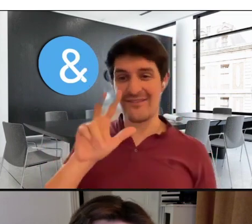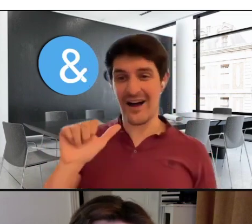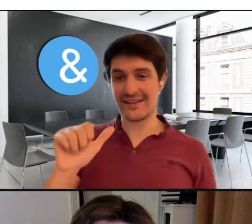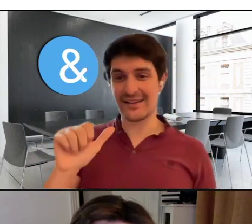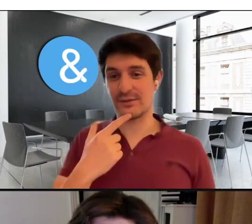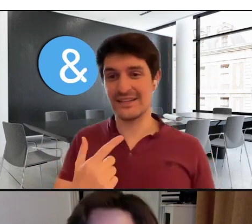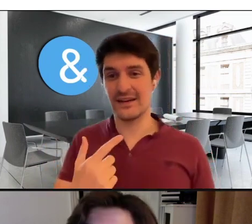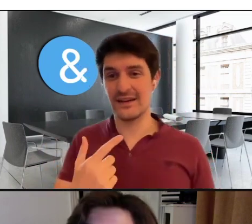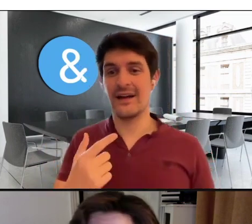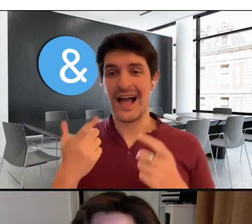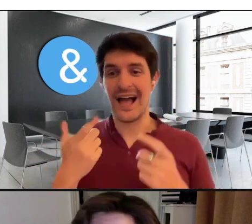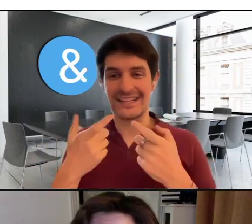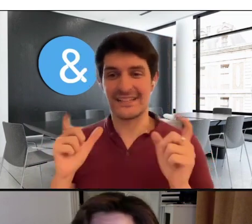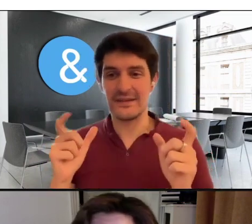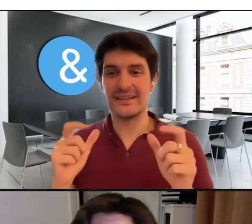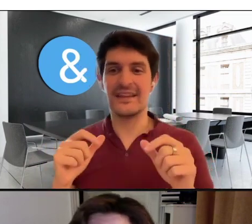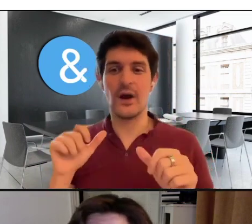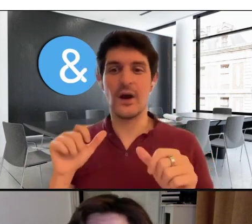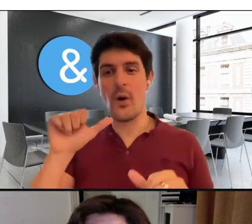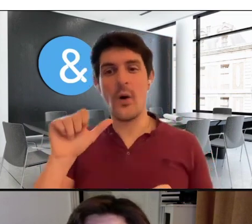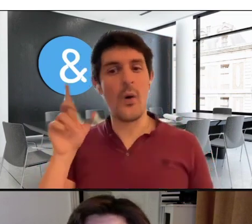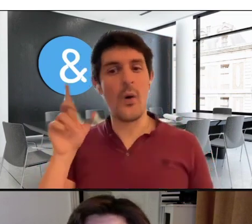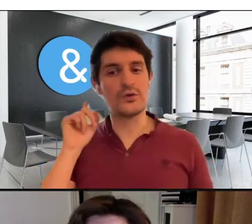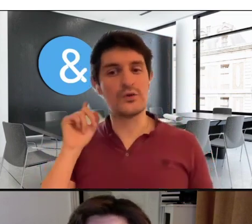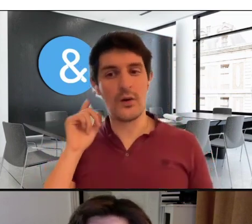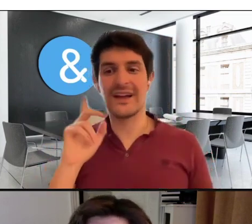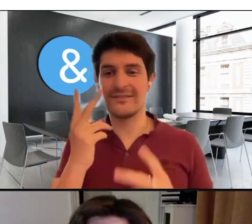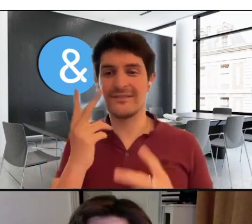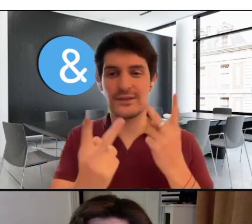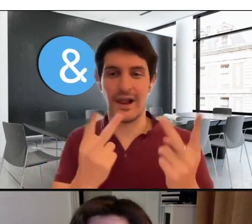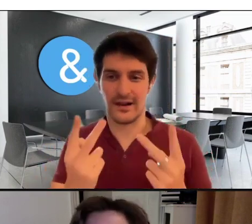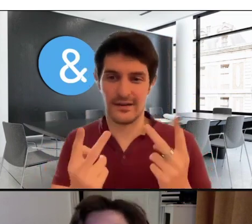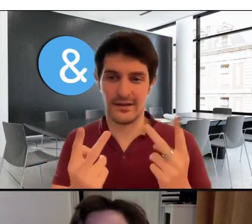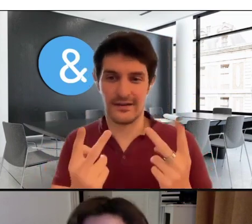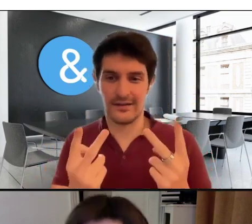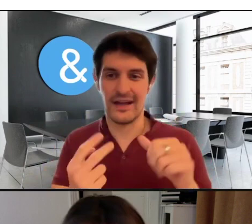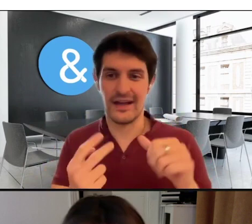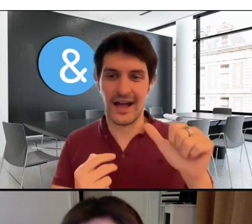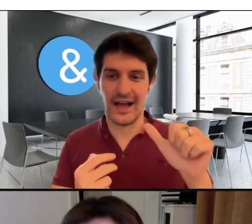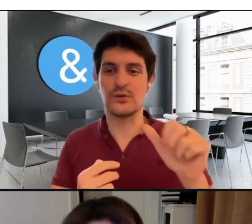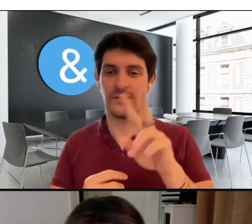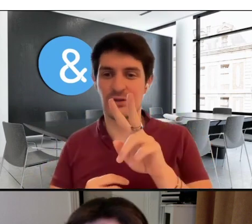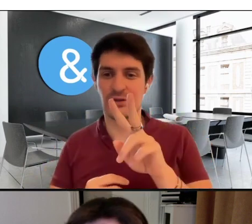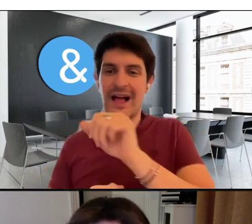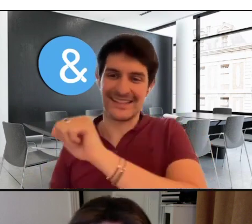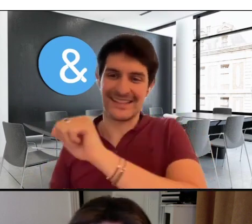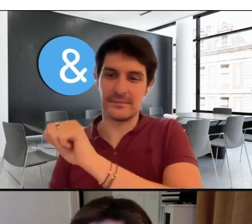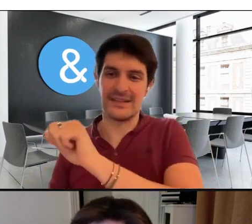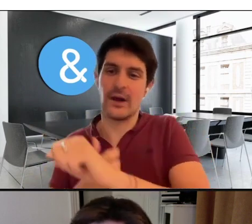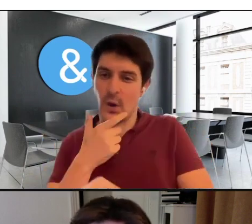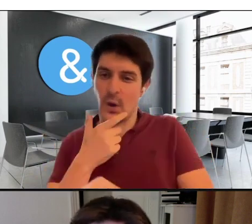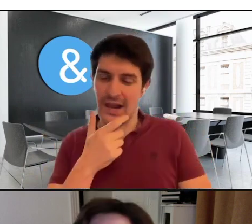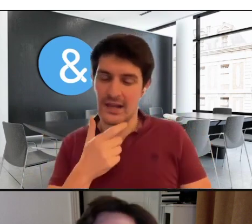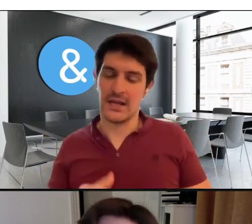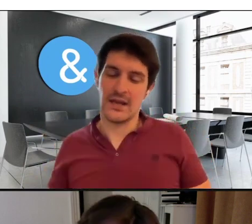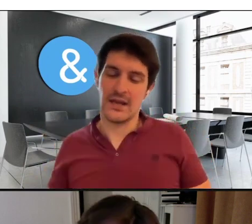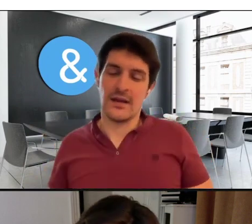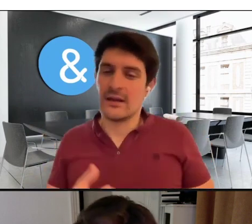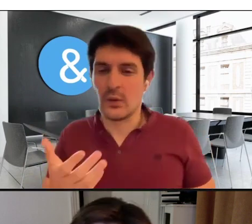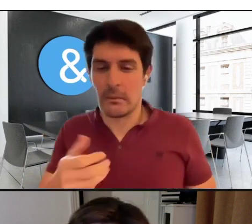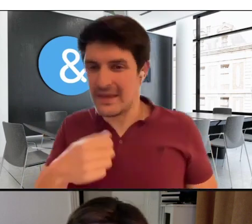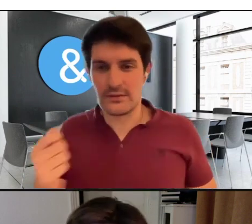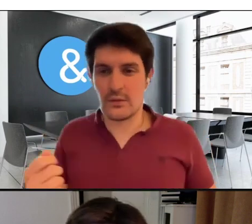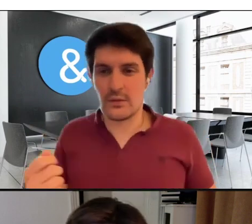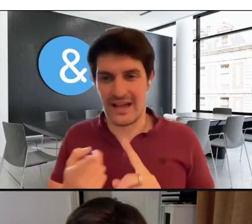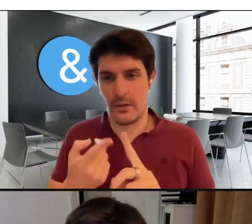Avant, ça veut dire accessibilité audio et visuelle. Mhm. Audio visual accessibilité en anglais. Donc, bien